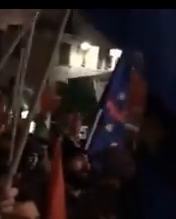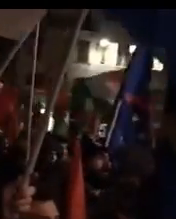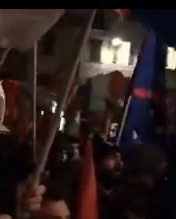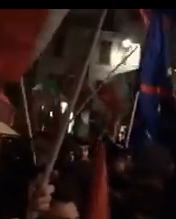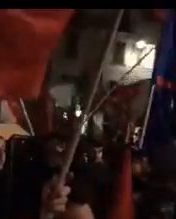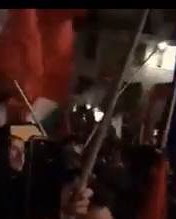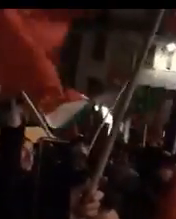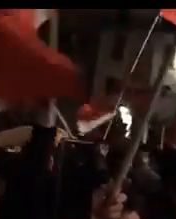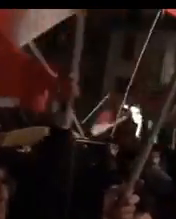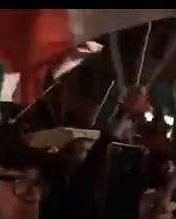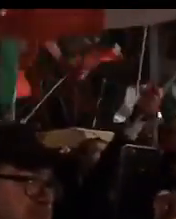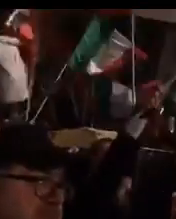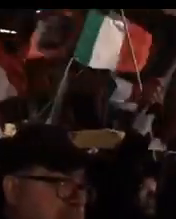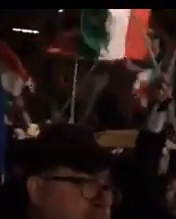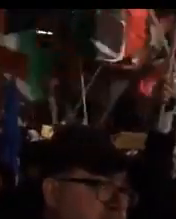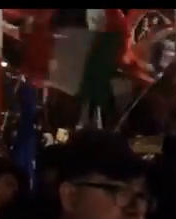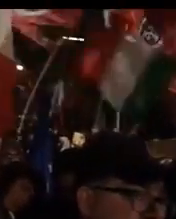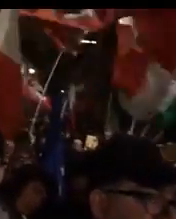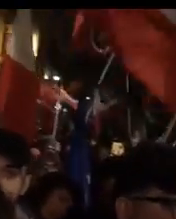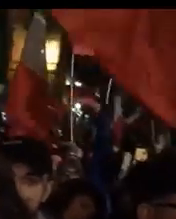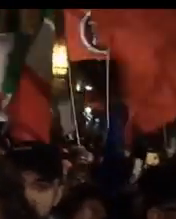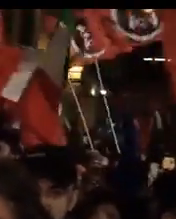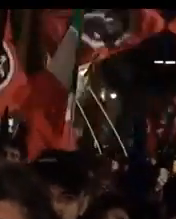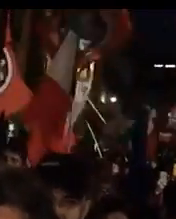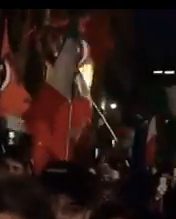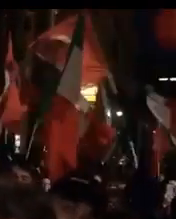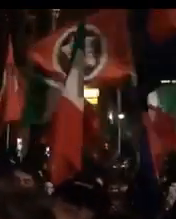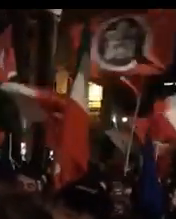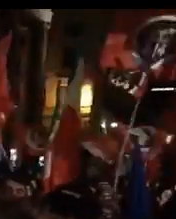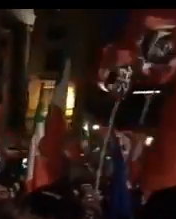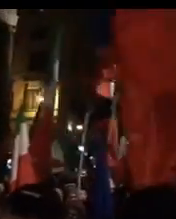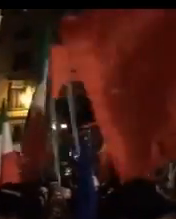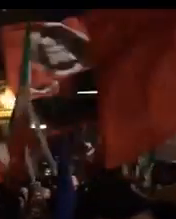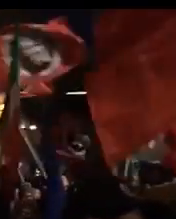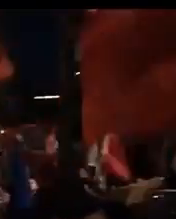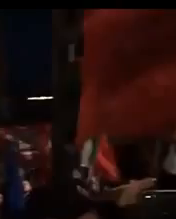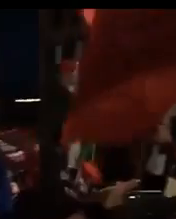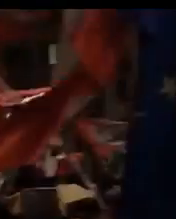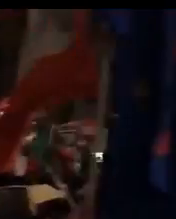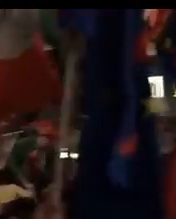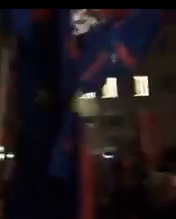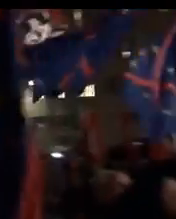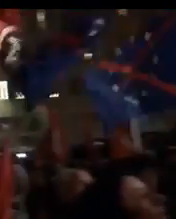E soltanto noi oggi parliamo di lavoro stabile, sicuro e ben pagato, soltanto noi